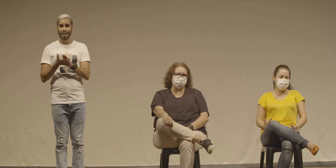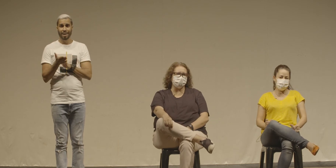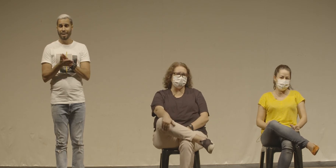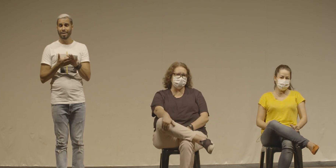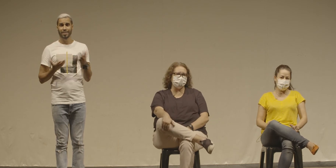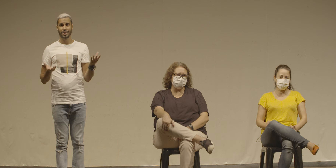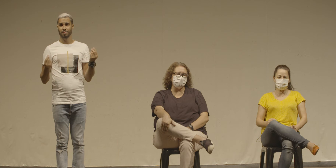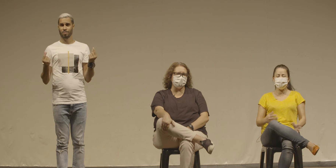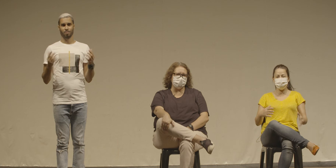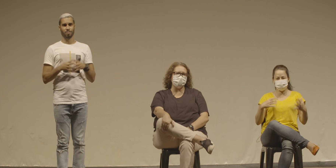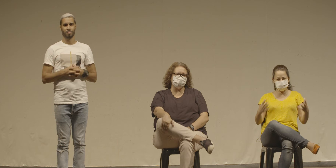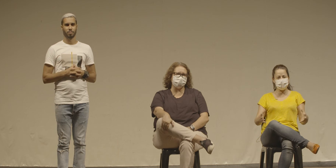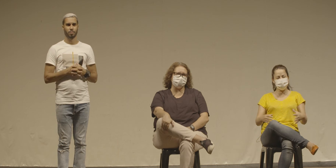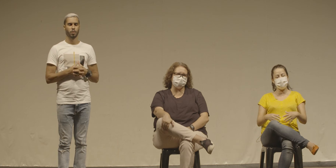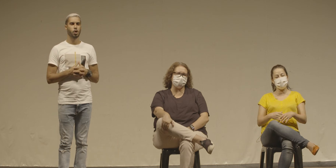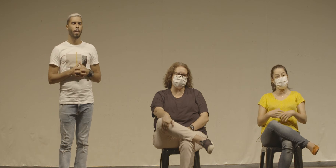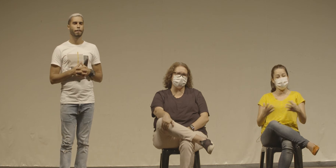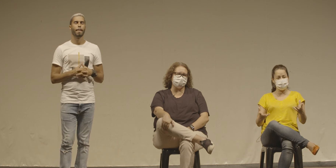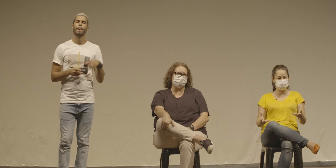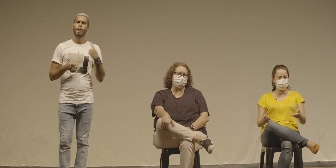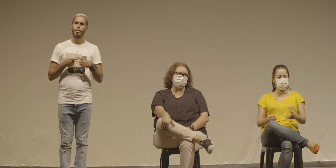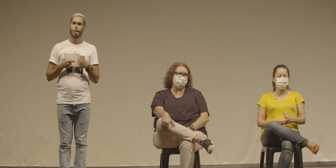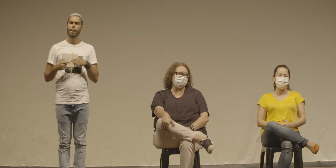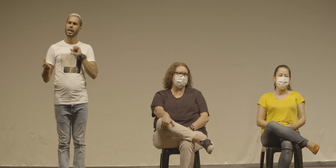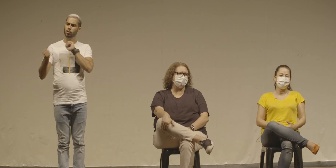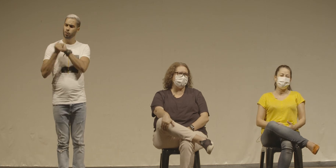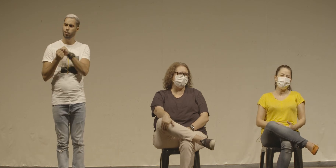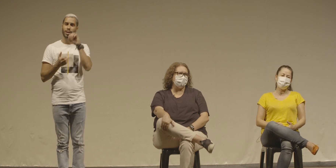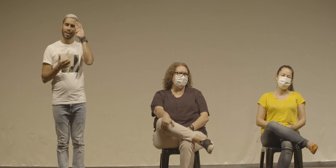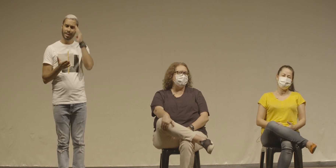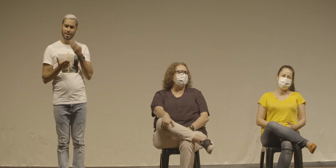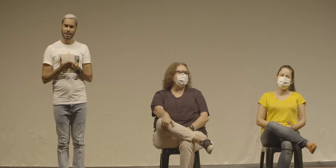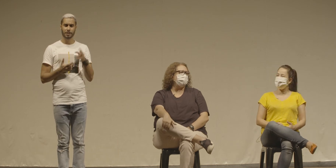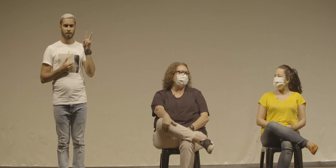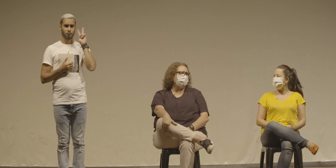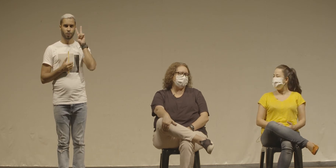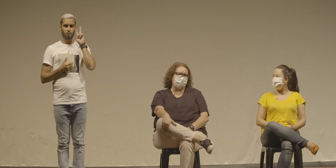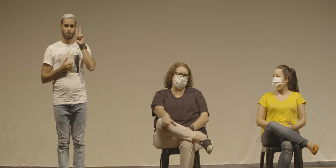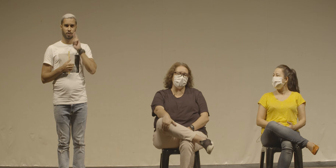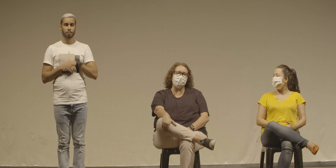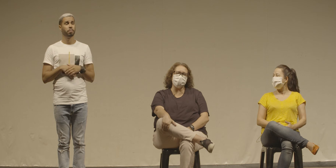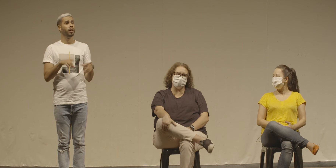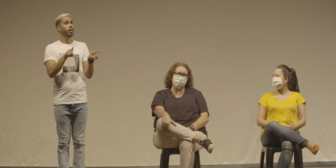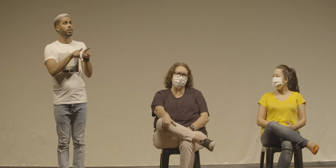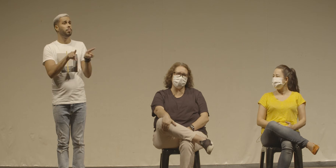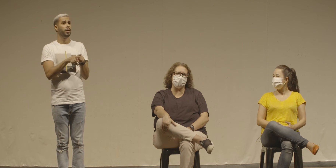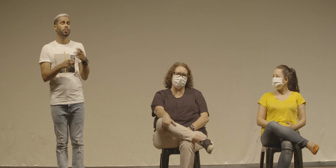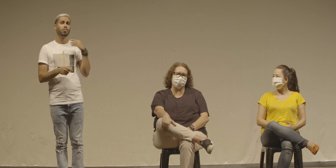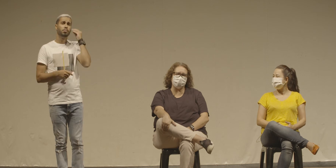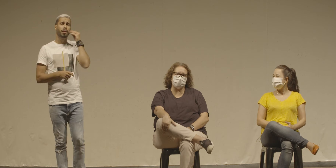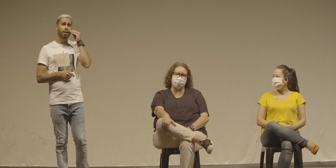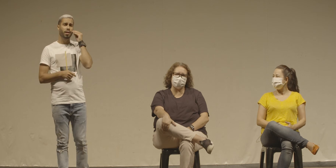não existe. É porque ela fez parte, ela acredita nessa história. Então... E ela reviveu também, né? Eu acho que o